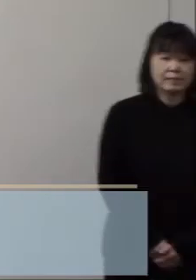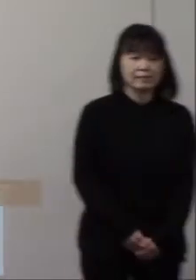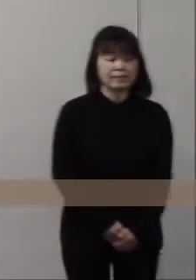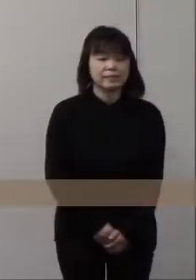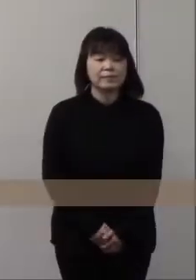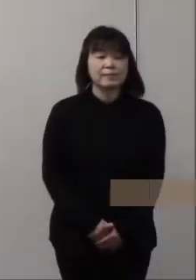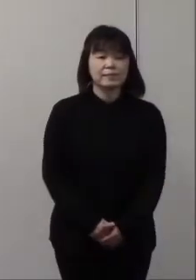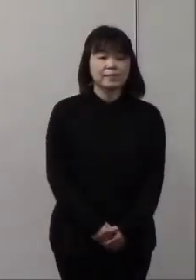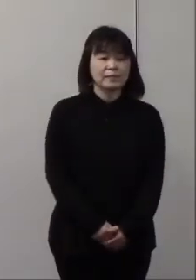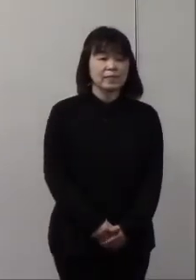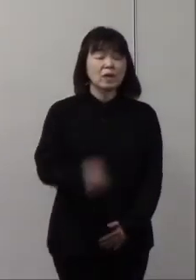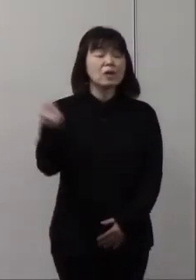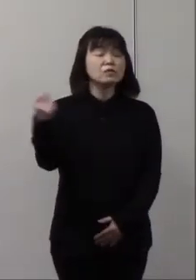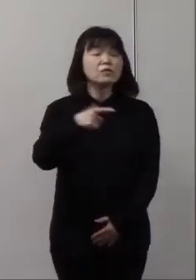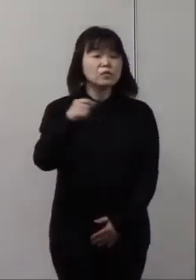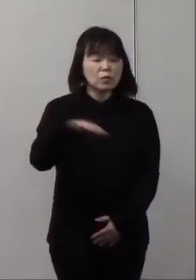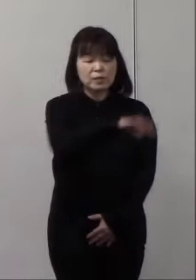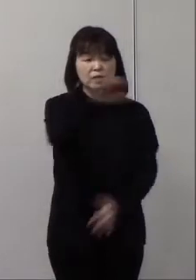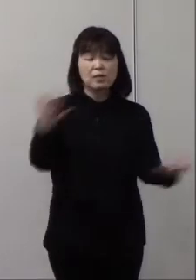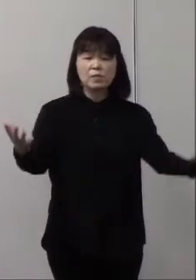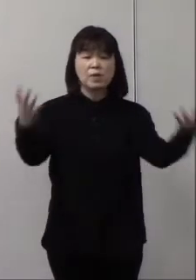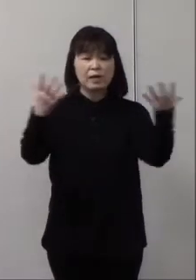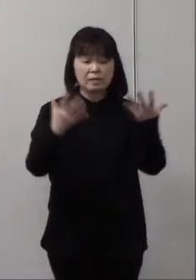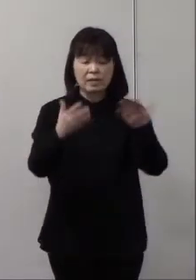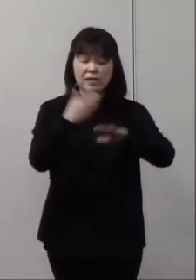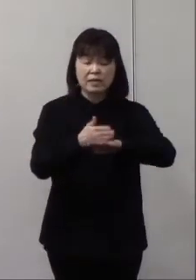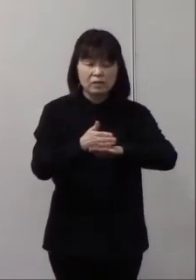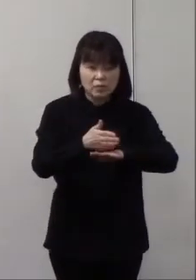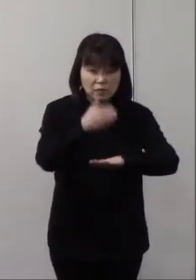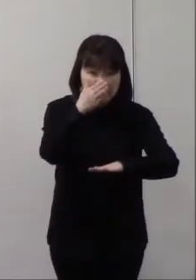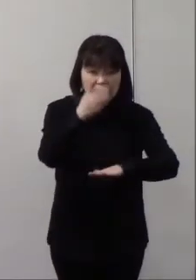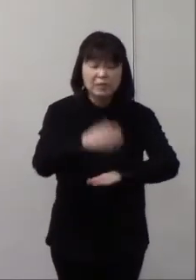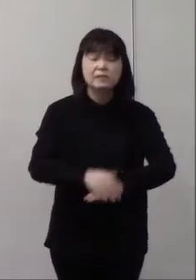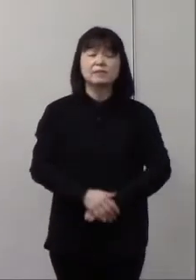あ、すみません。急遽お集まりいただいてありがとうございます。